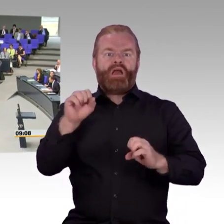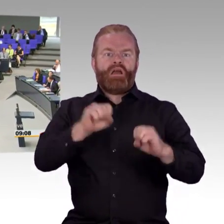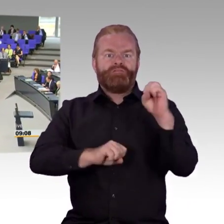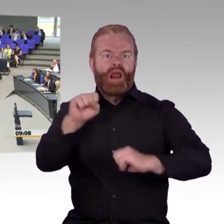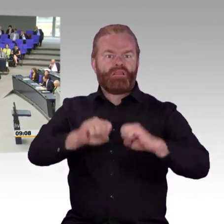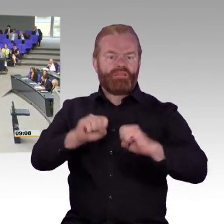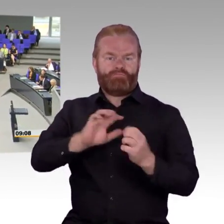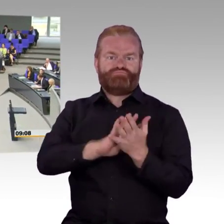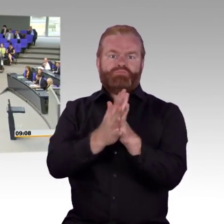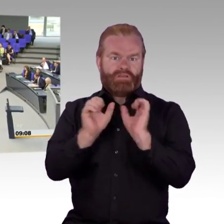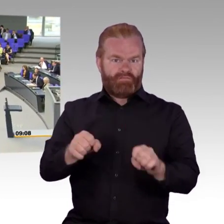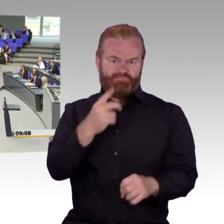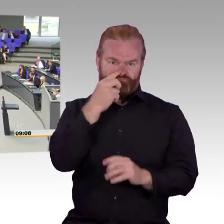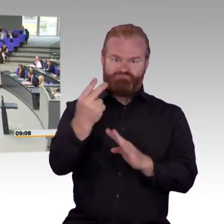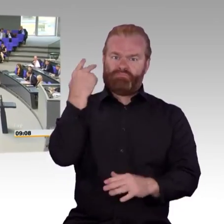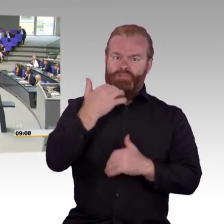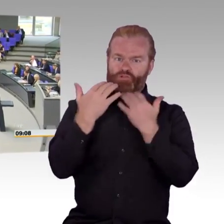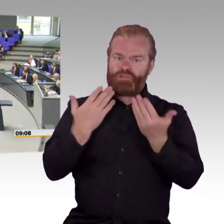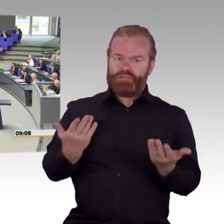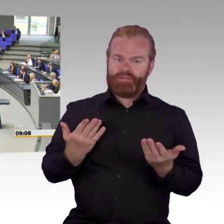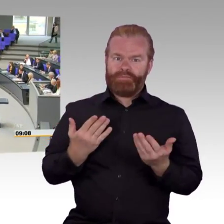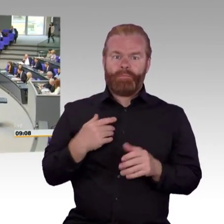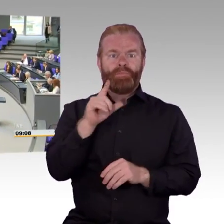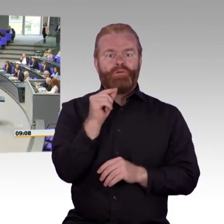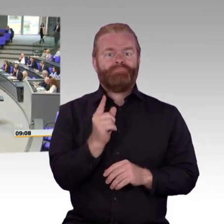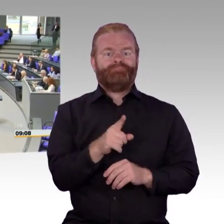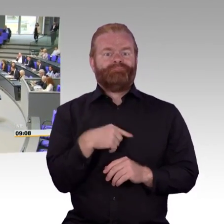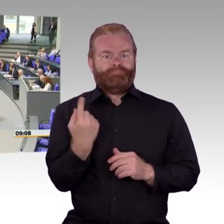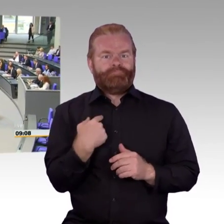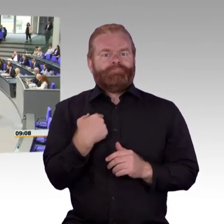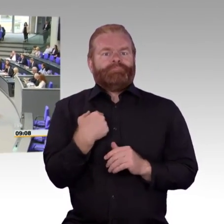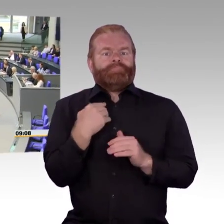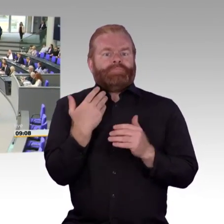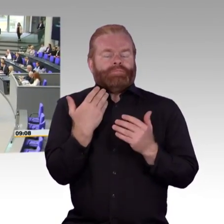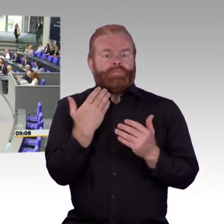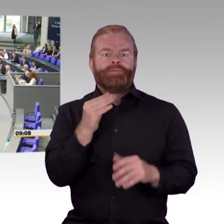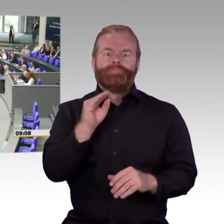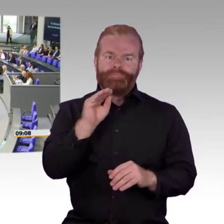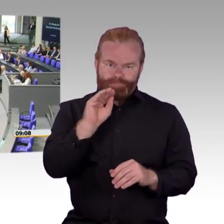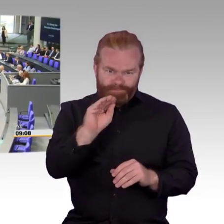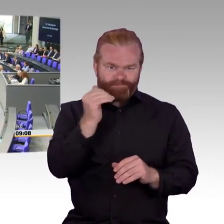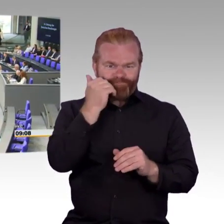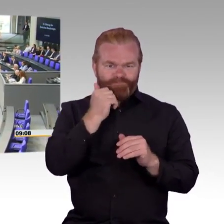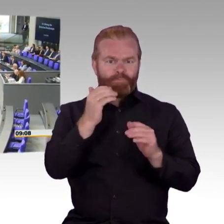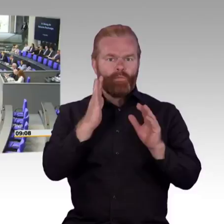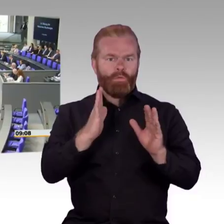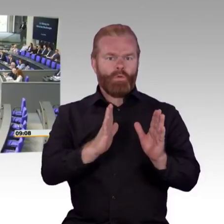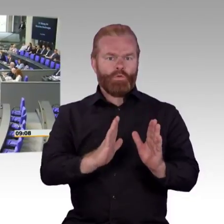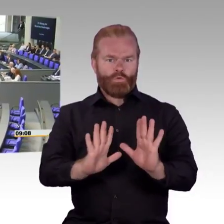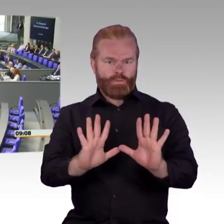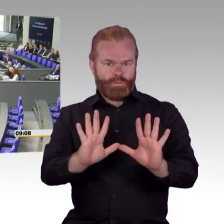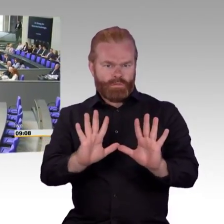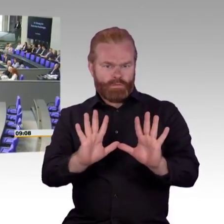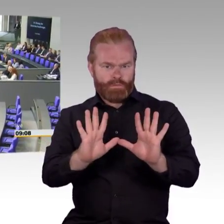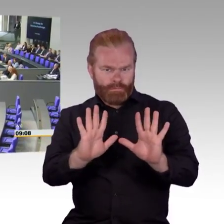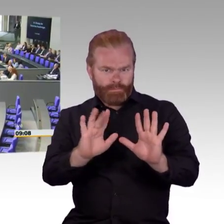Was wir hier sagen und wie wir uns verhalten, hat Folgen auch für die öffentliche Debatte in unserer Gesellschaft. Es kann